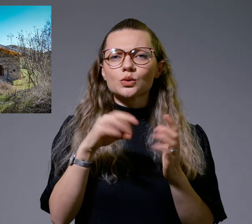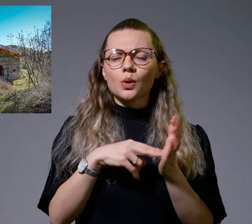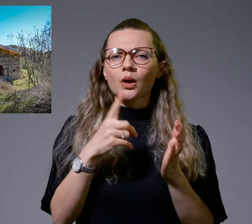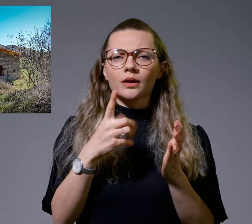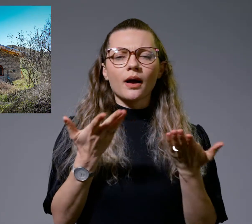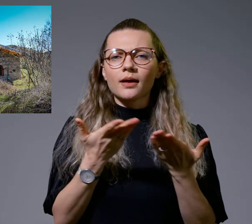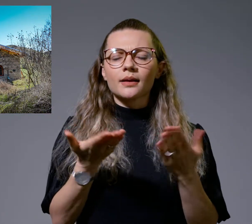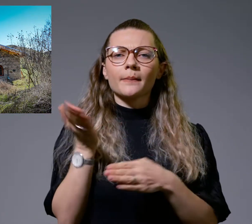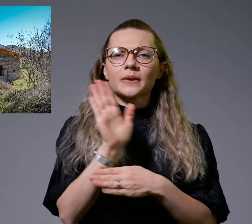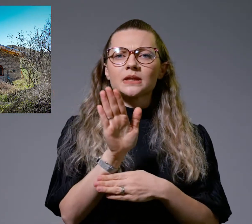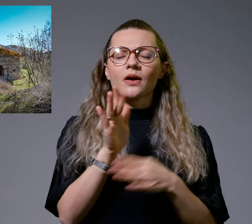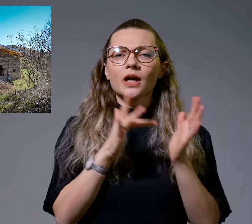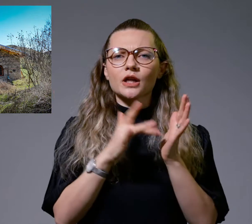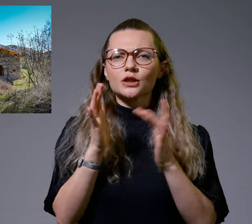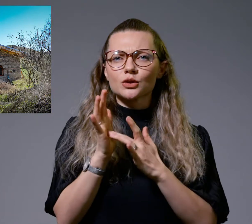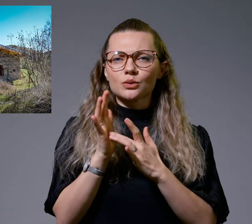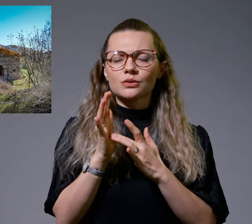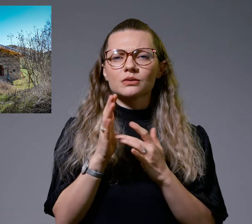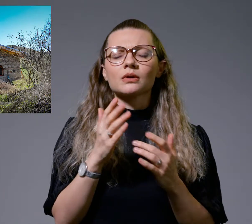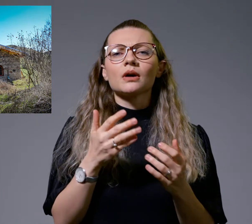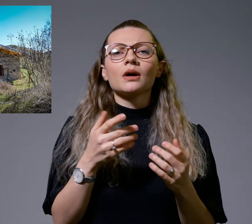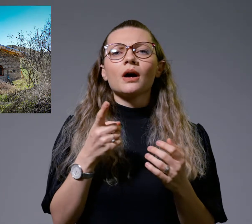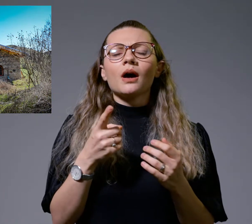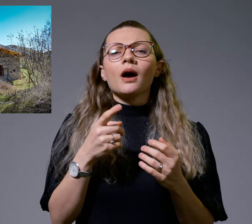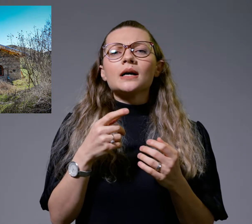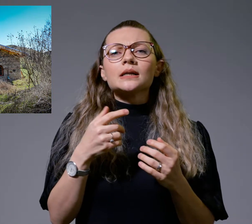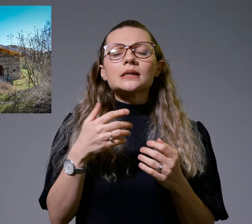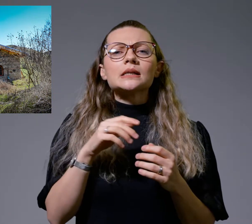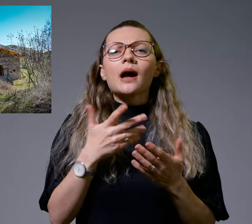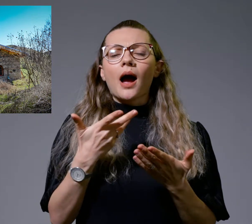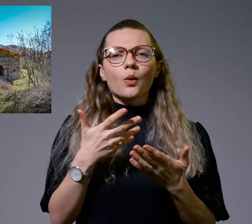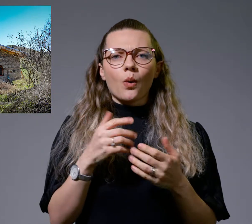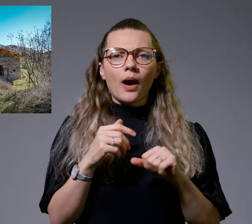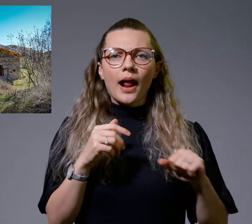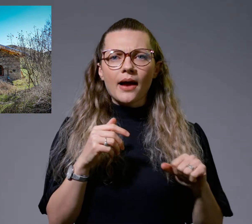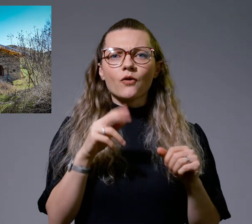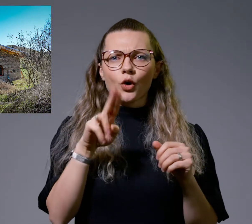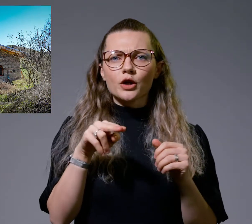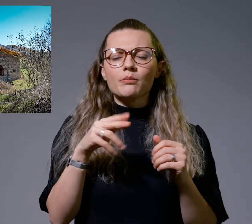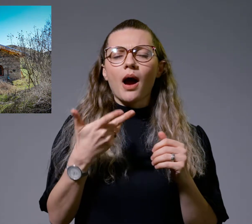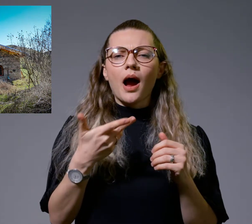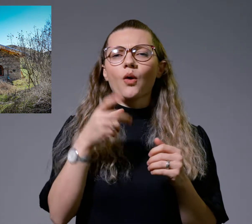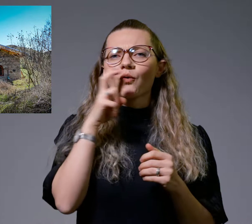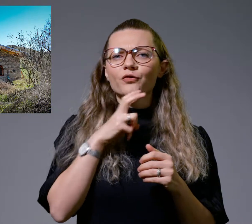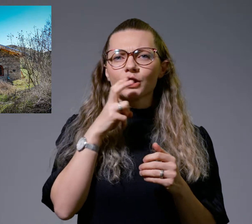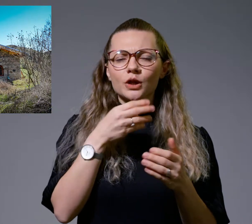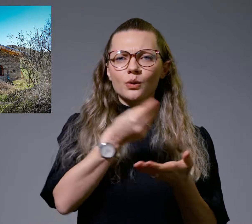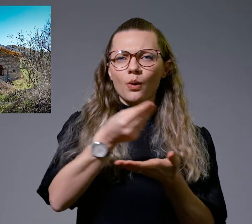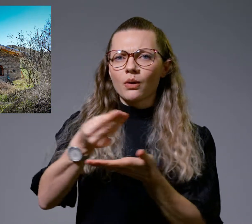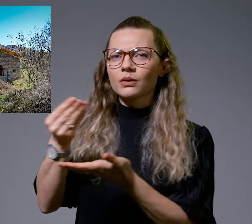представен Исус Христос од левата страна како причестува со вино и од